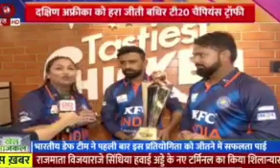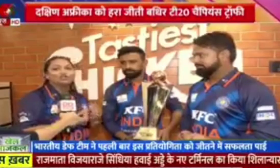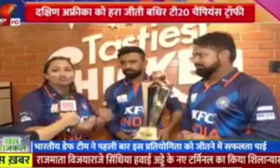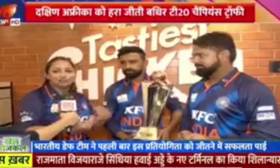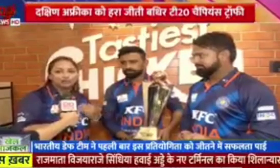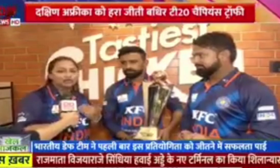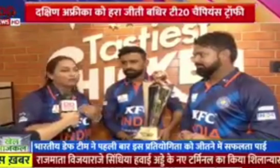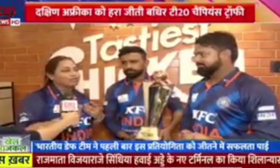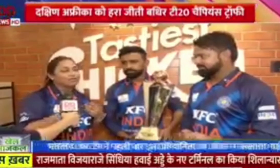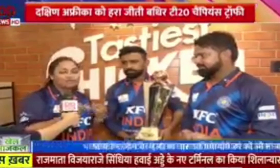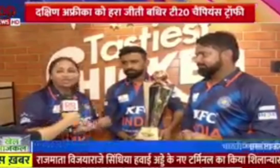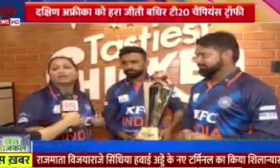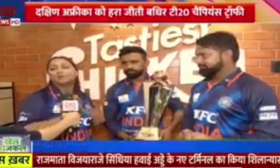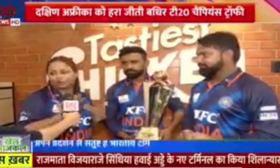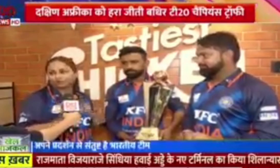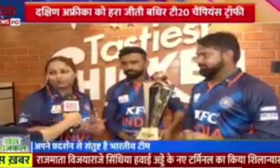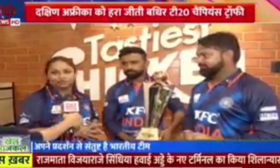ने जो सपोर्ट हमें किया उसके लिए हम बहुत खुश हैं।